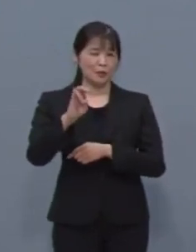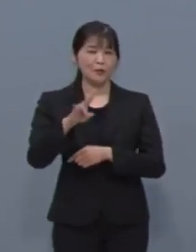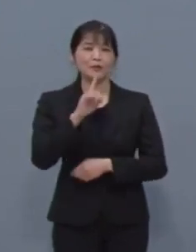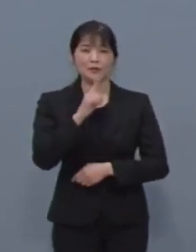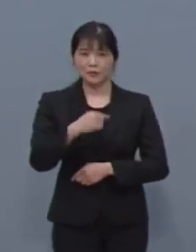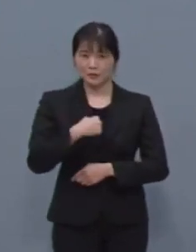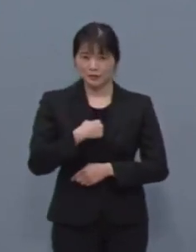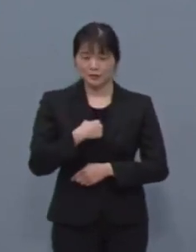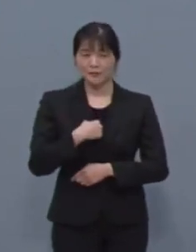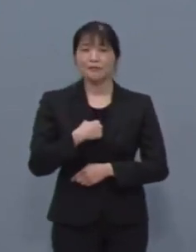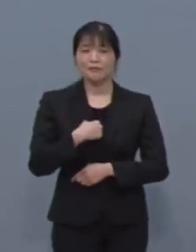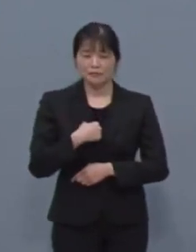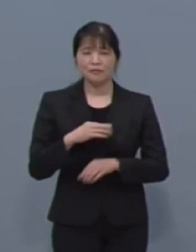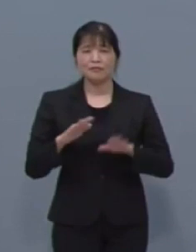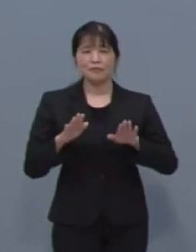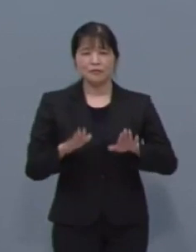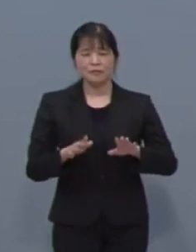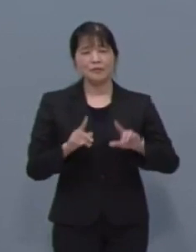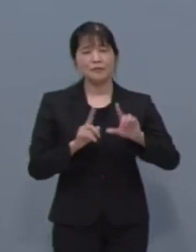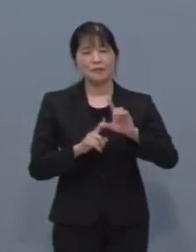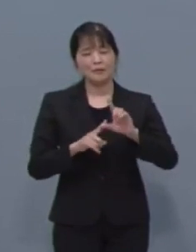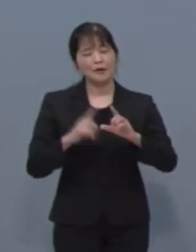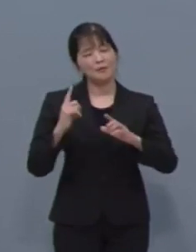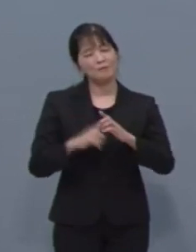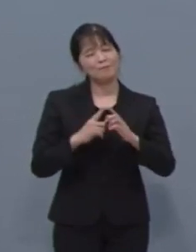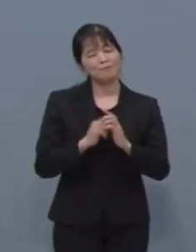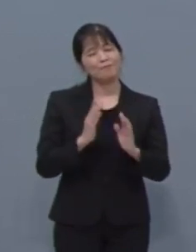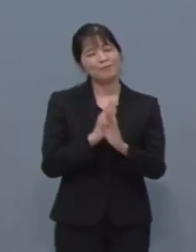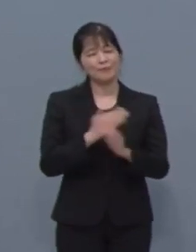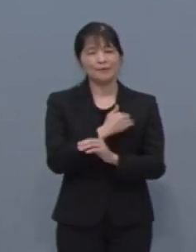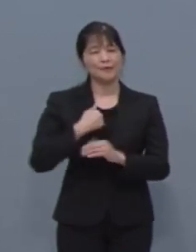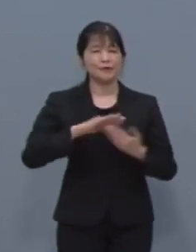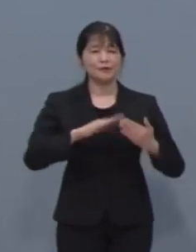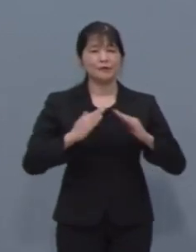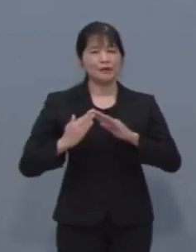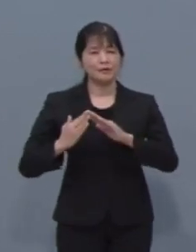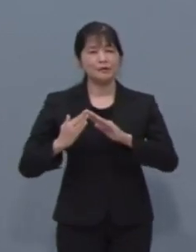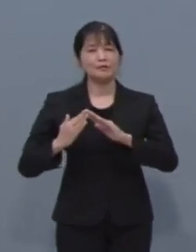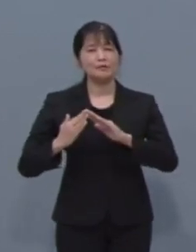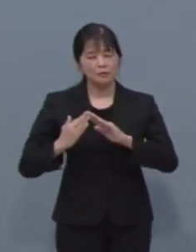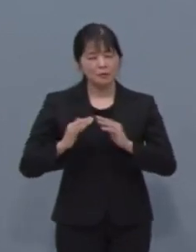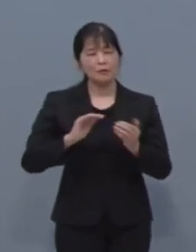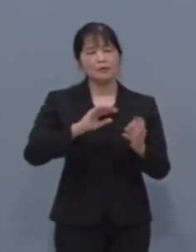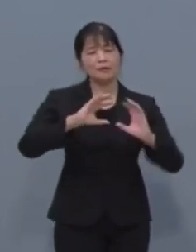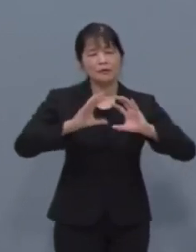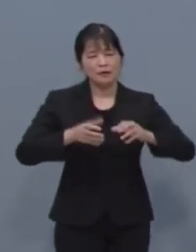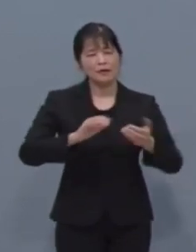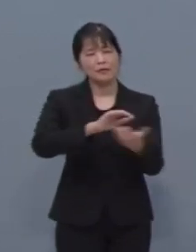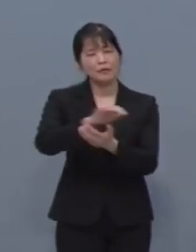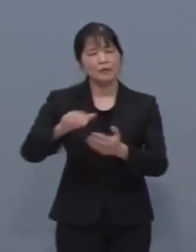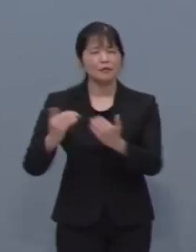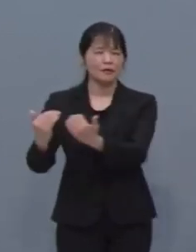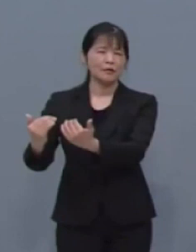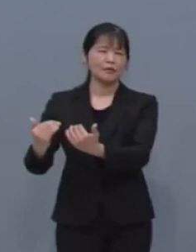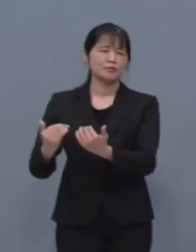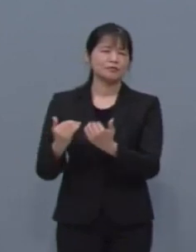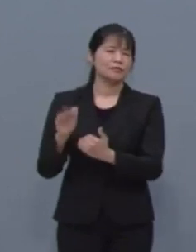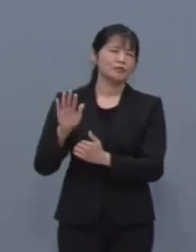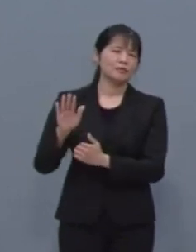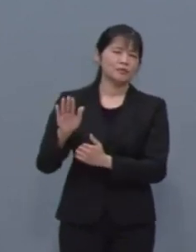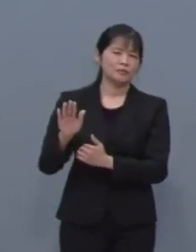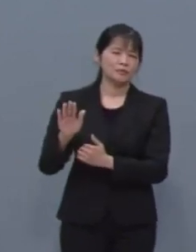千葉県にも世界の混乱が皮脂と迫りつつあります睡魔から30年前ののどかな時代ではもはや